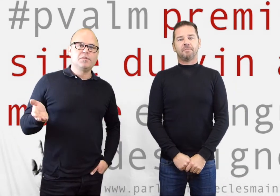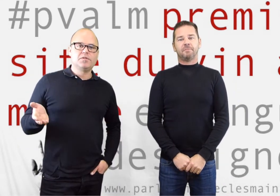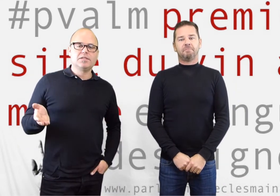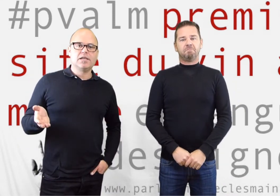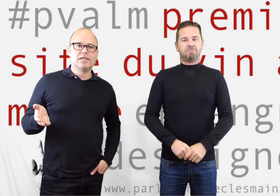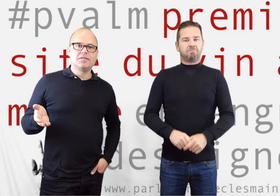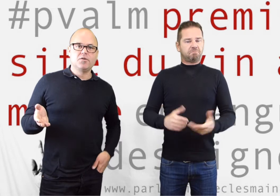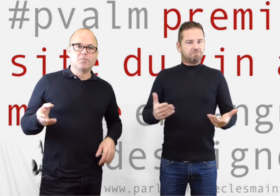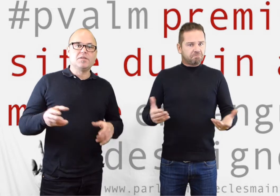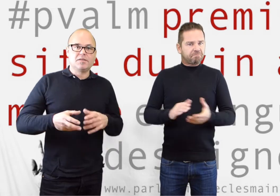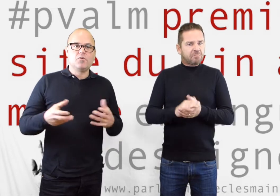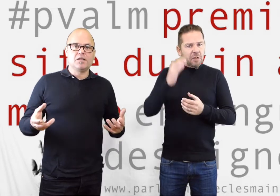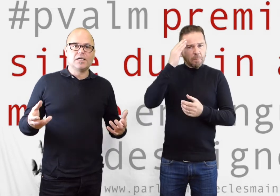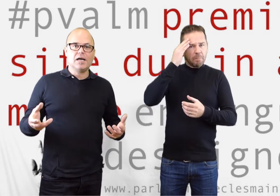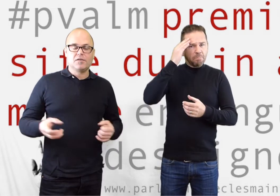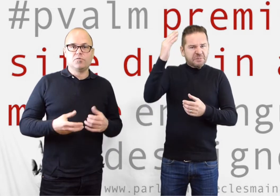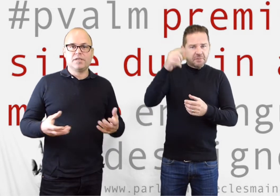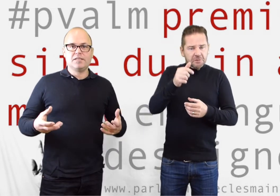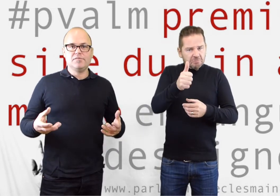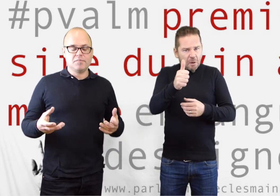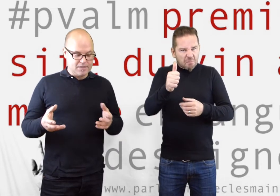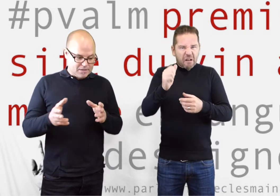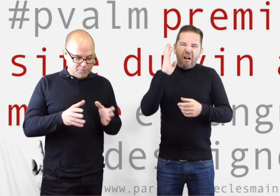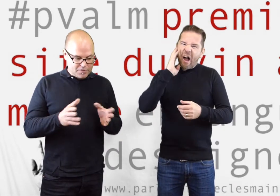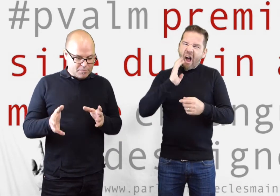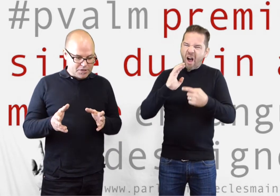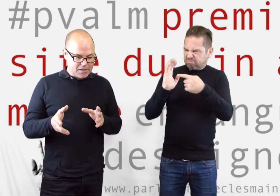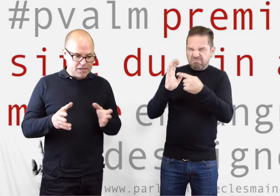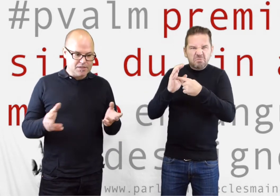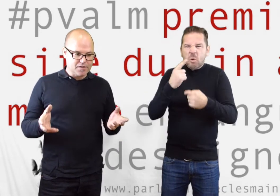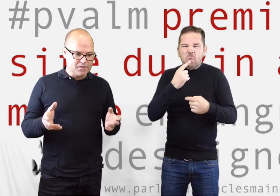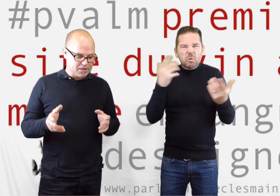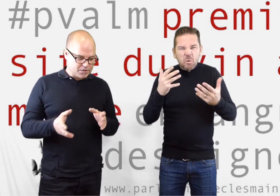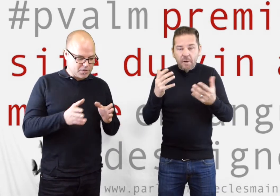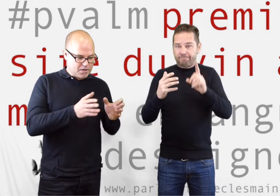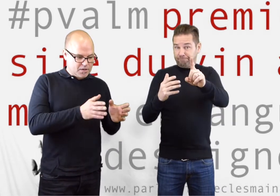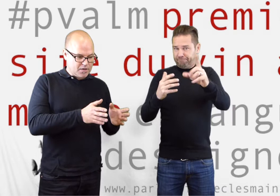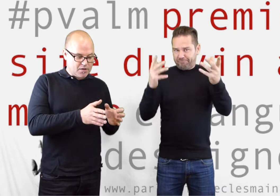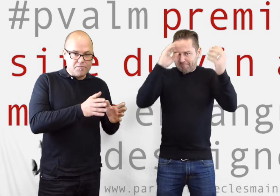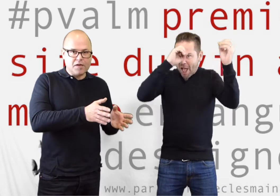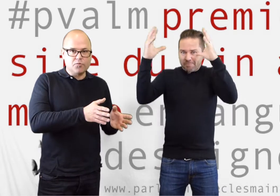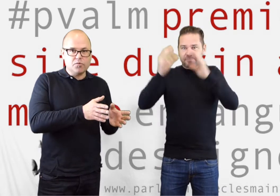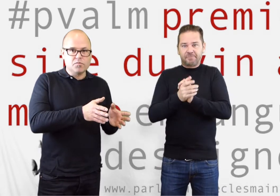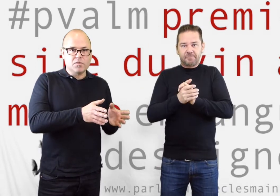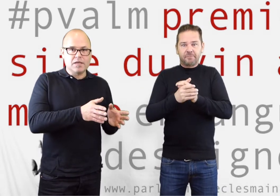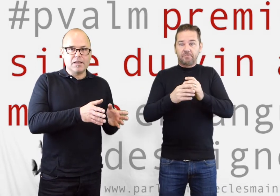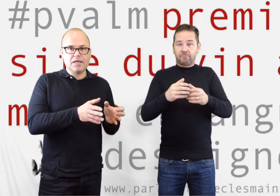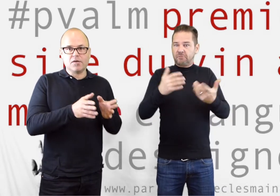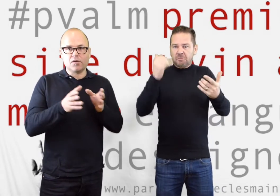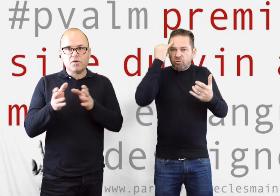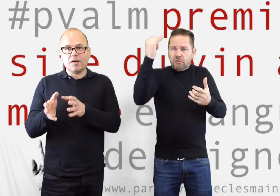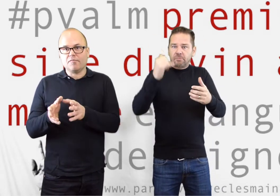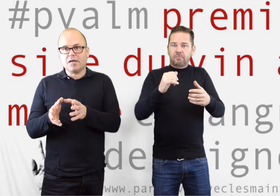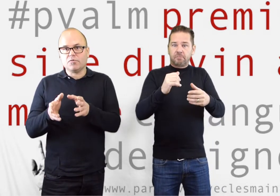Vous vous posez peut-être la question, mais c'est quoi le gras gustatif? Mais il faut s'imaginer la différence entre un verre d'eau